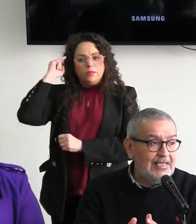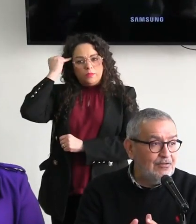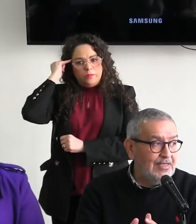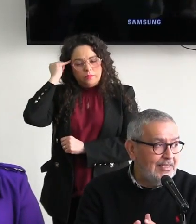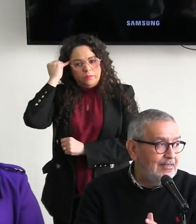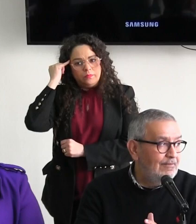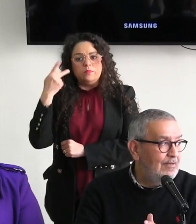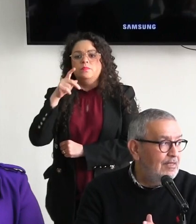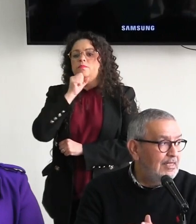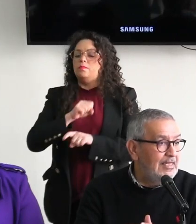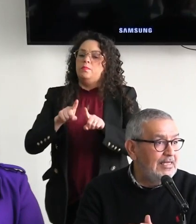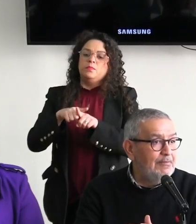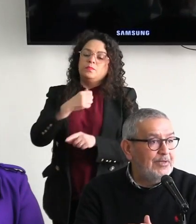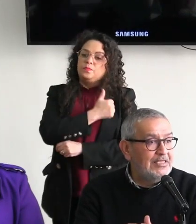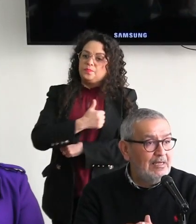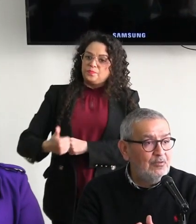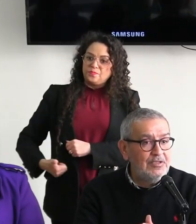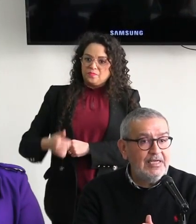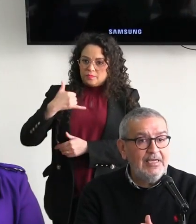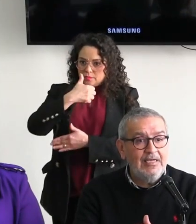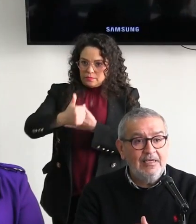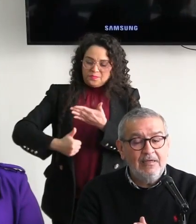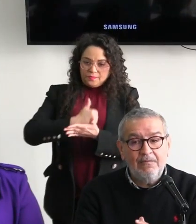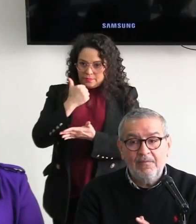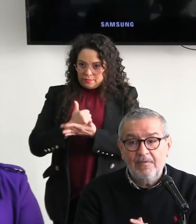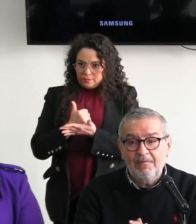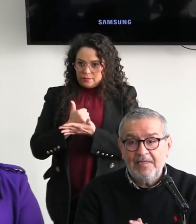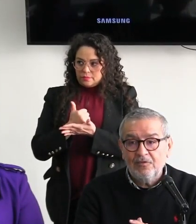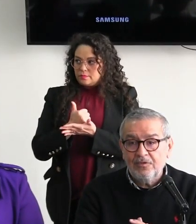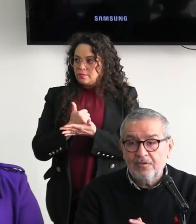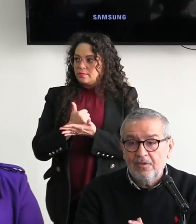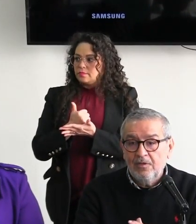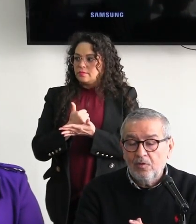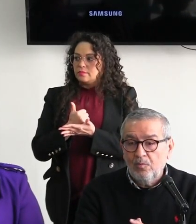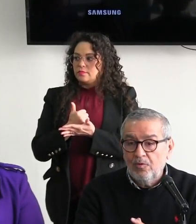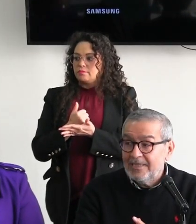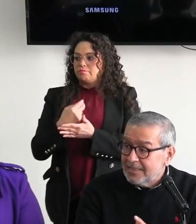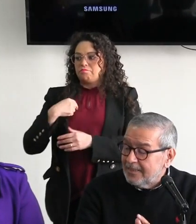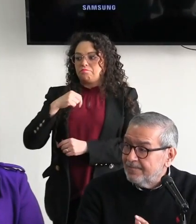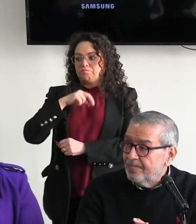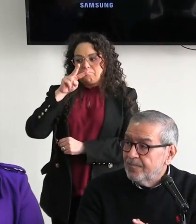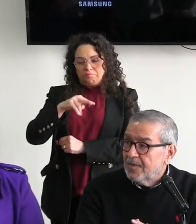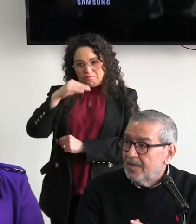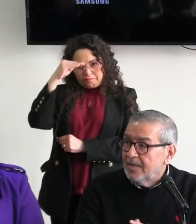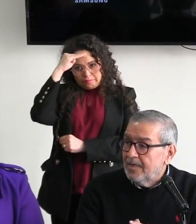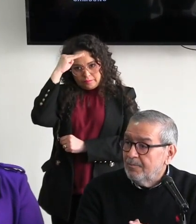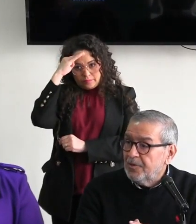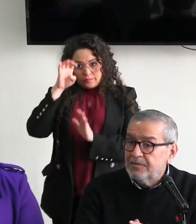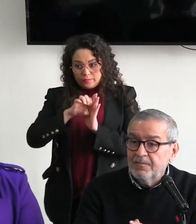alcaldía y en la ciudad. Y pensamos que eventos como este,